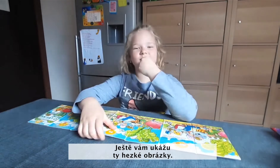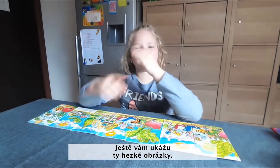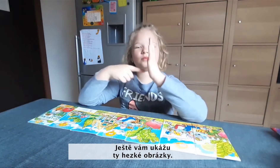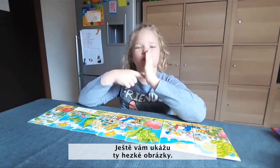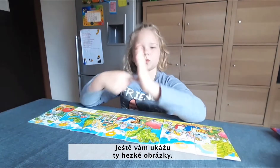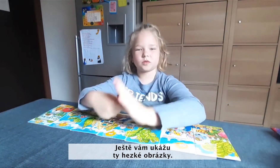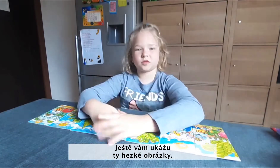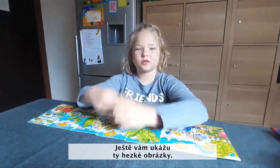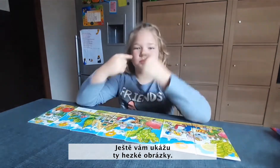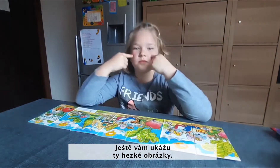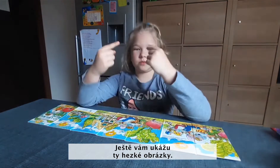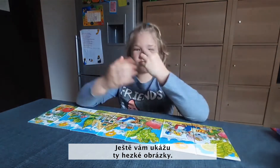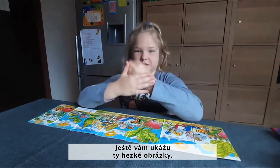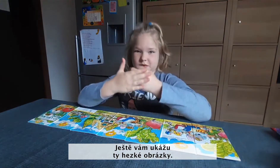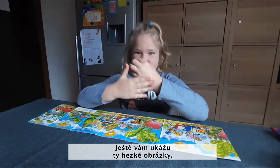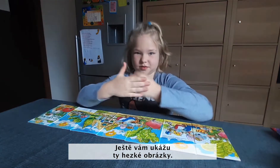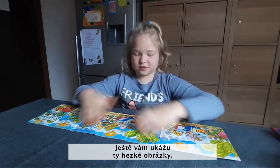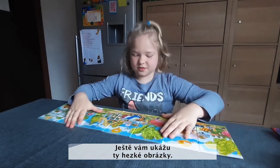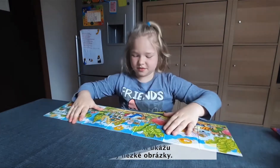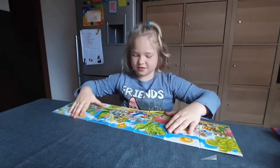Ještě vám ukážu ty hezké obrázky.